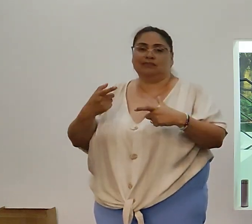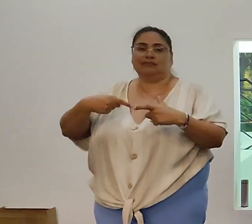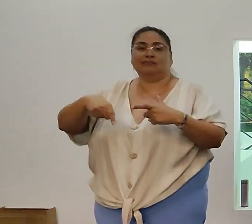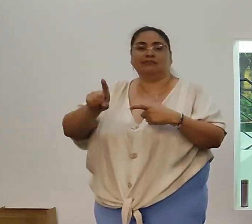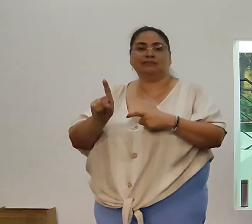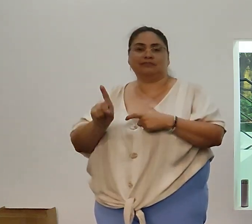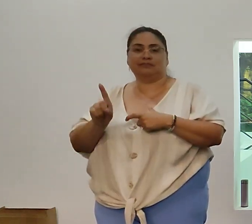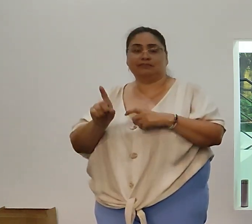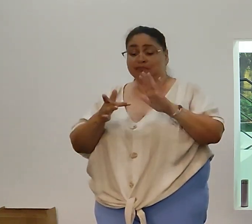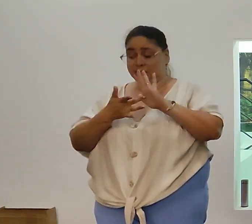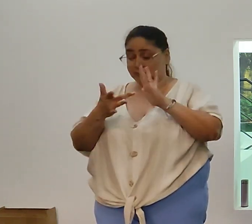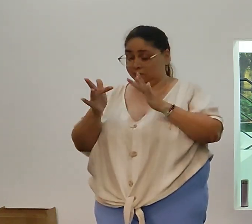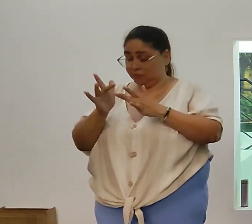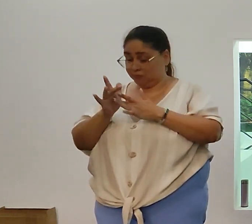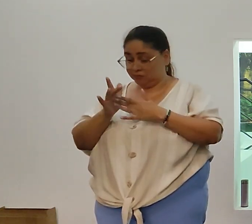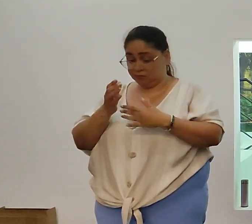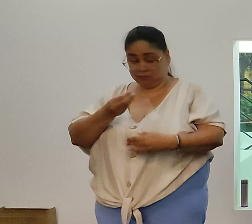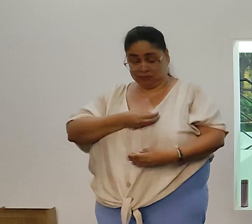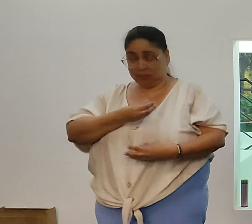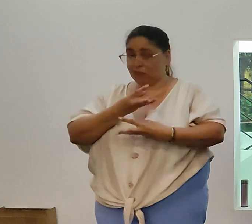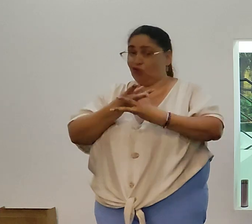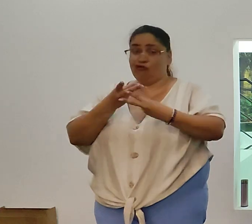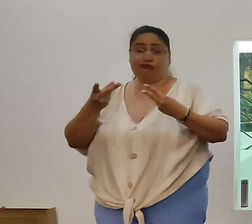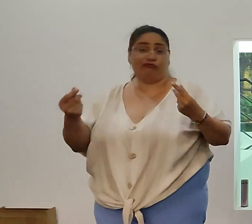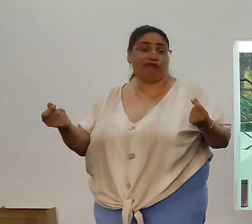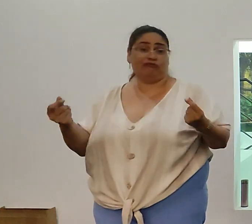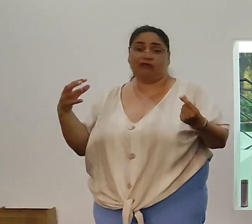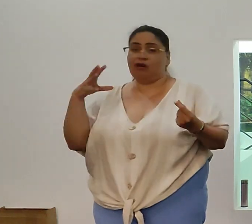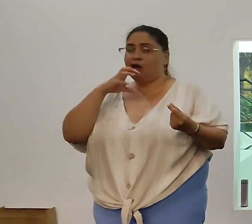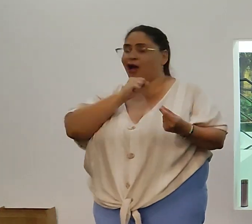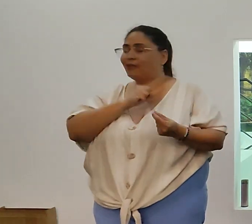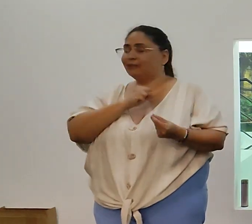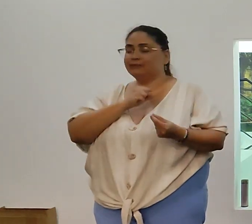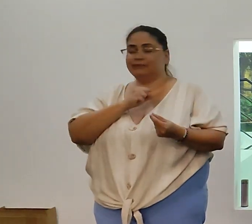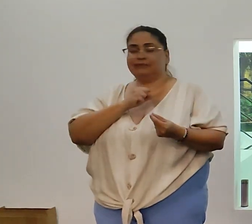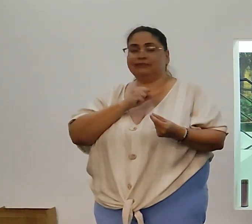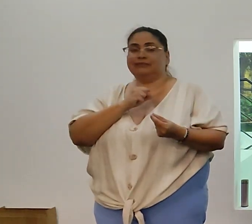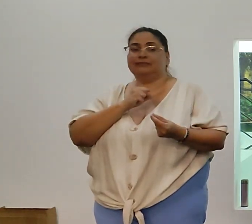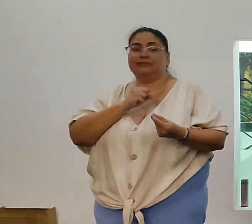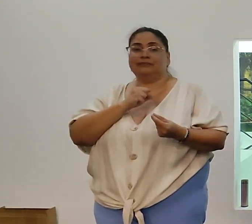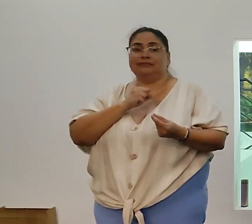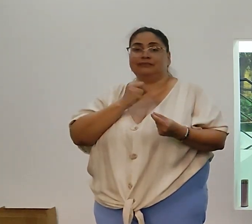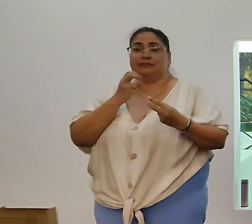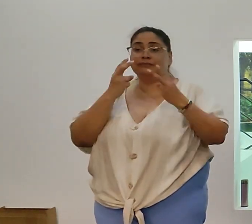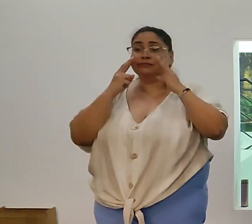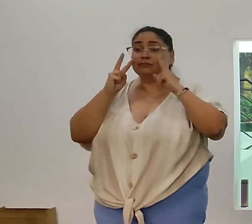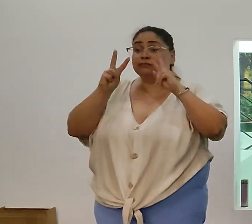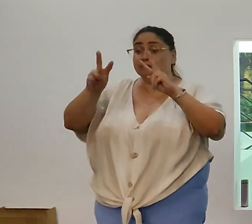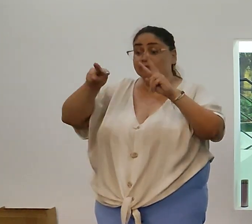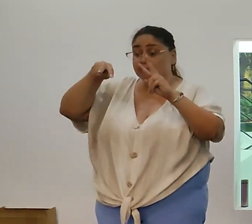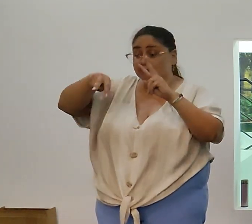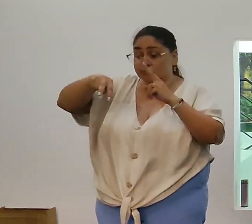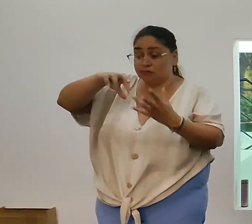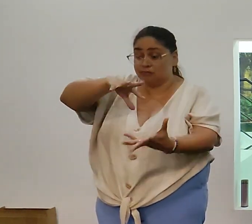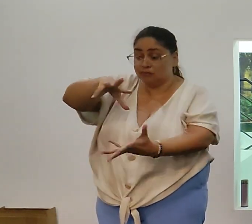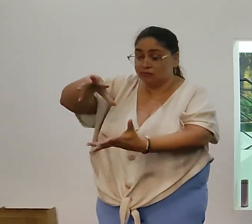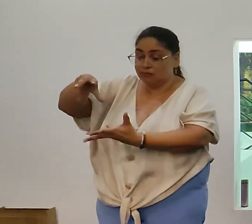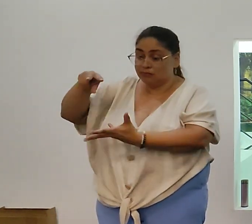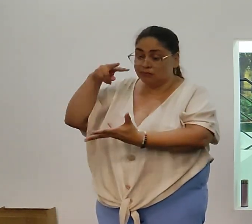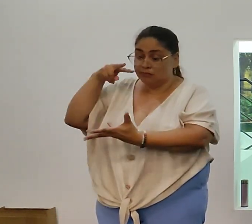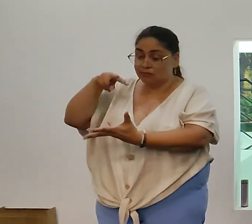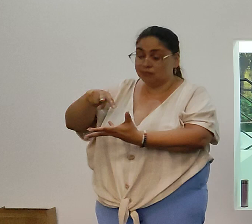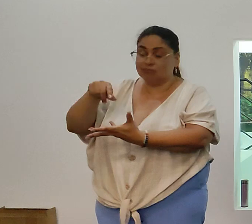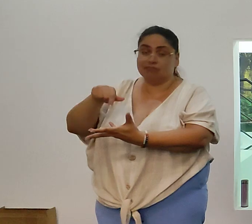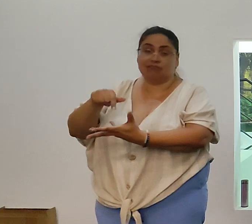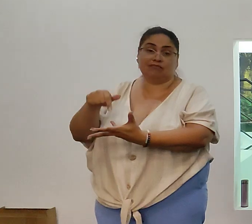alertando aqui que esta vida ela é um sopro, ela passa rápido, e se nós tivermos a nossa visão e a nossa mente nesta terra,